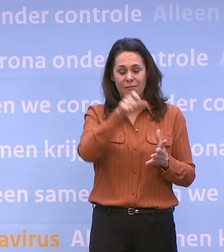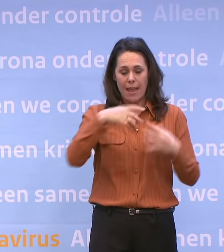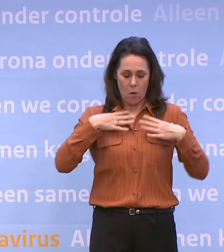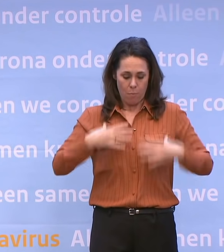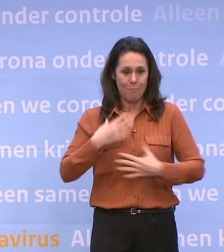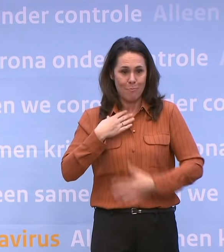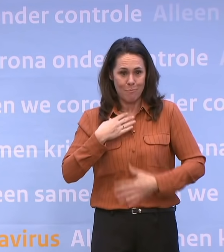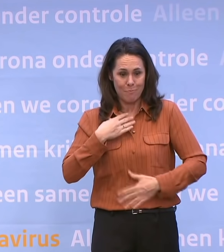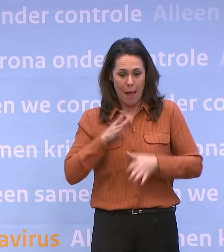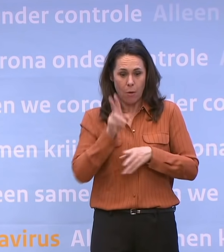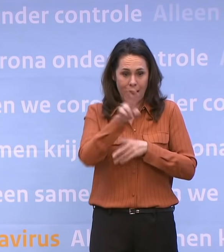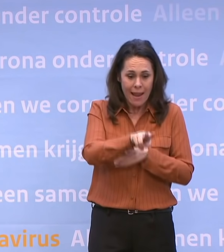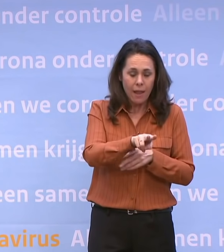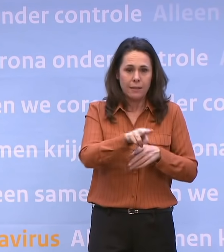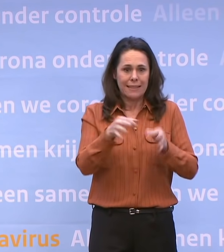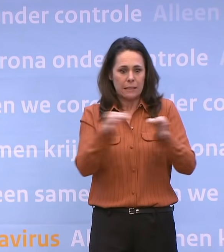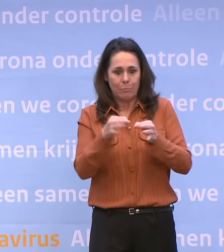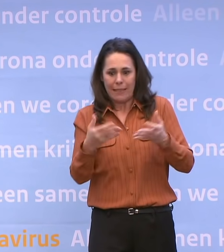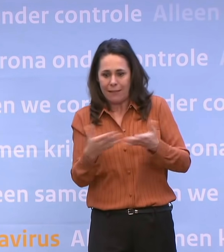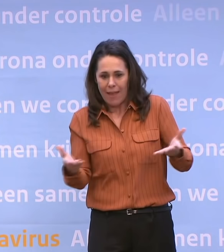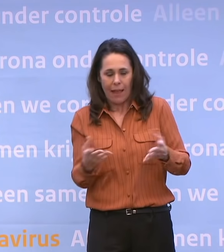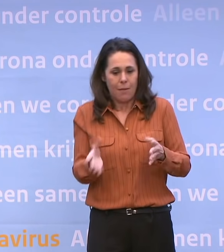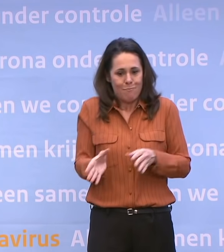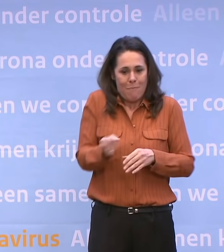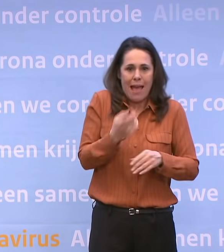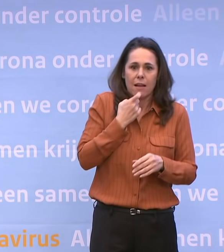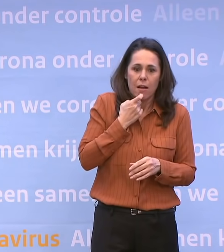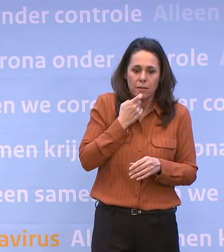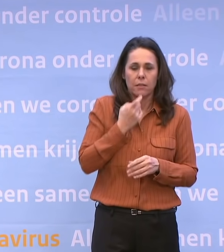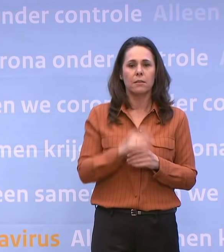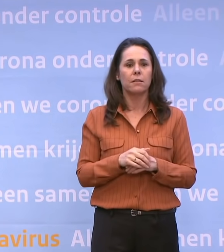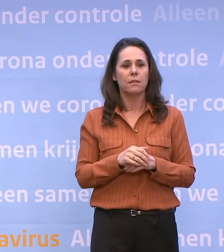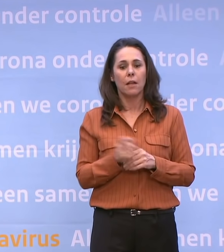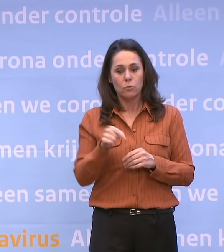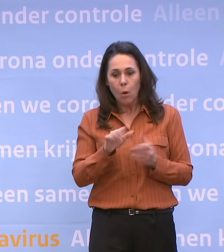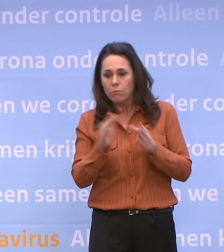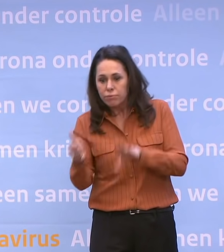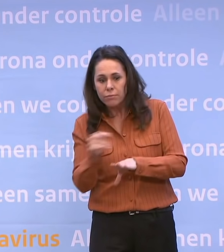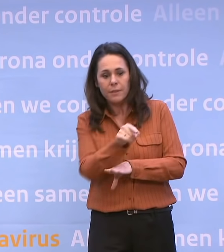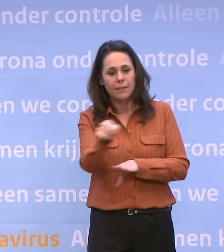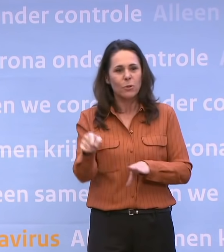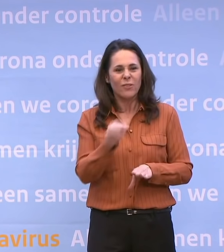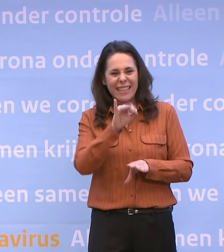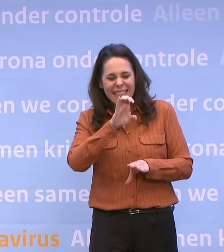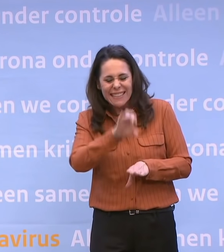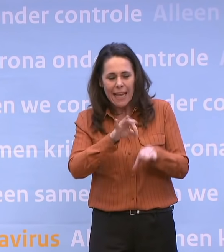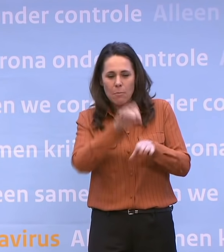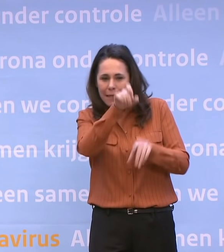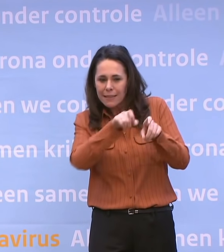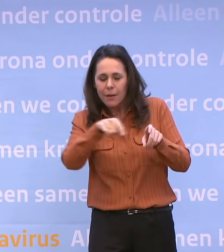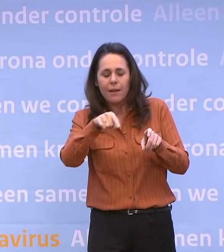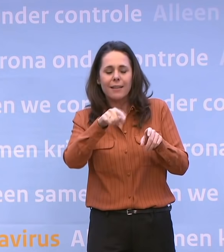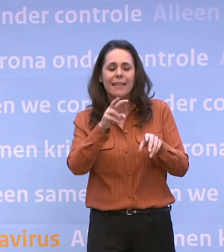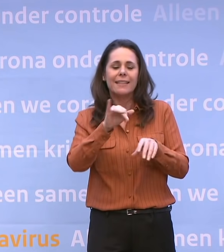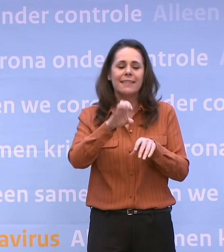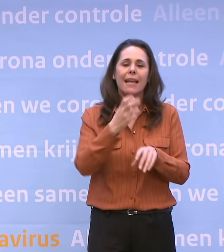verliezen, soms allerlei bijkomende klachten krijgen, als ze het al overleven. Het beste wat je kunt doen voor die IC-verpleegkundige, voor die IC-arts,